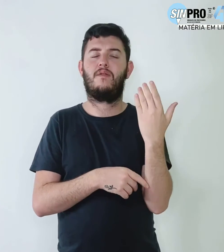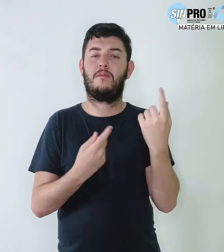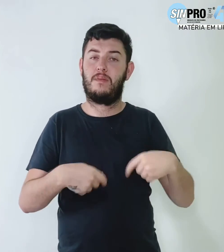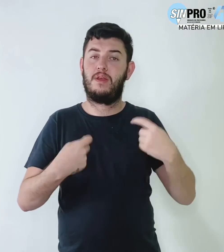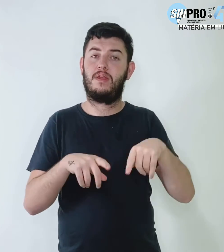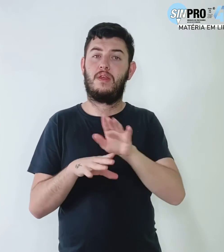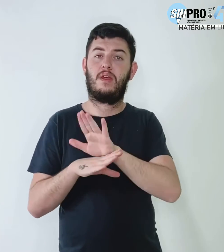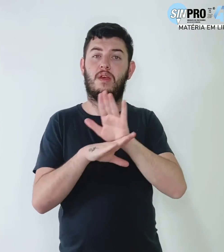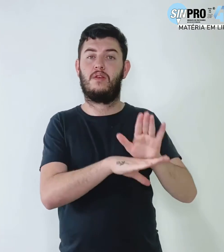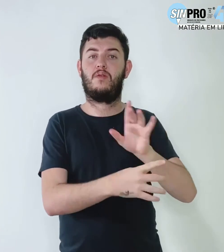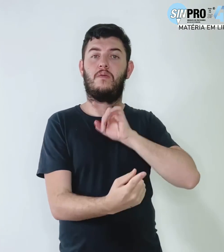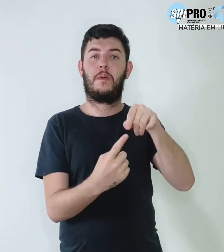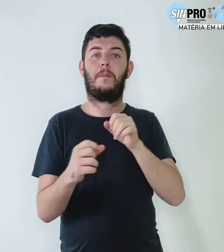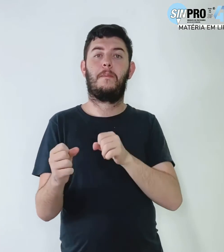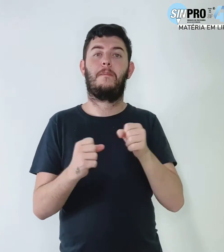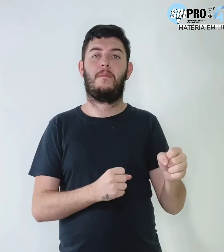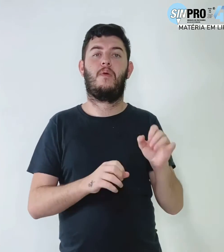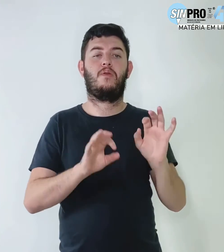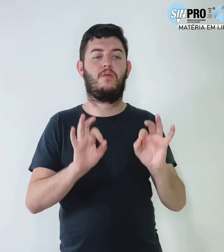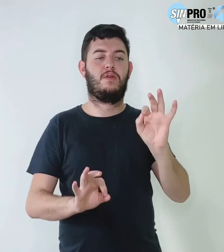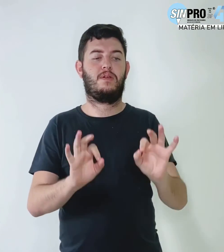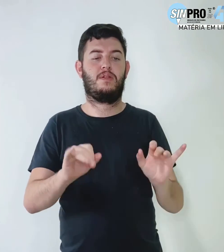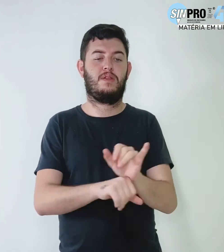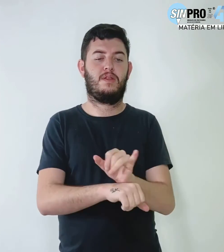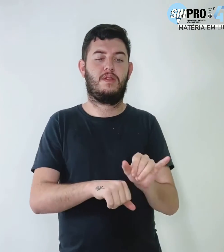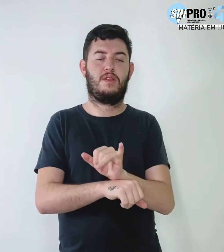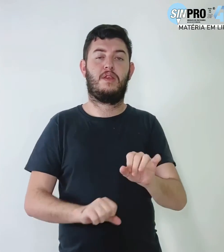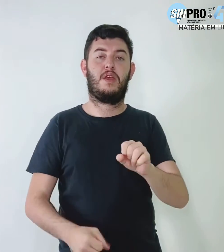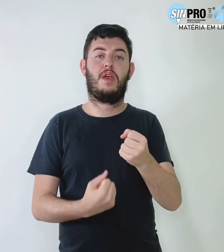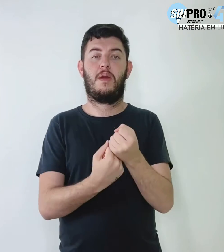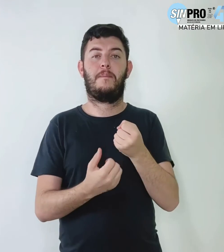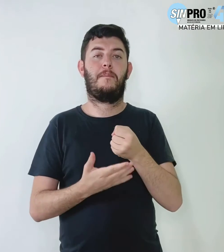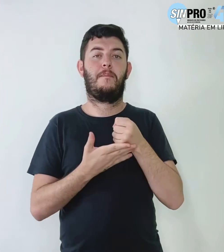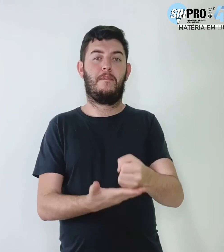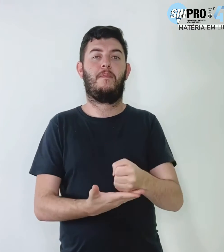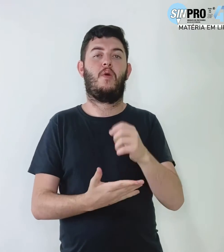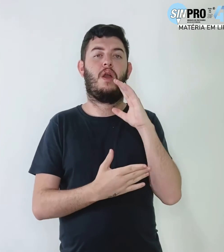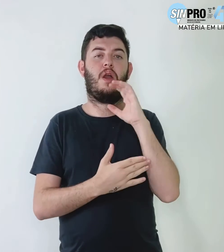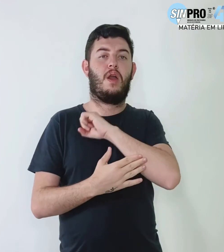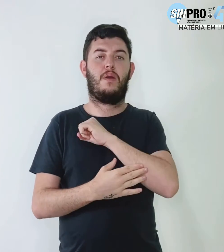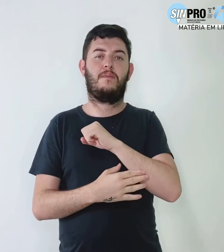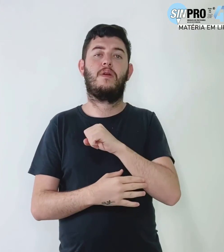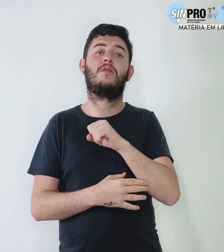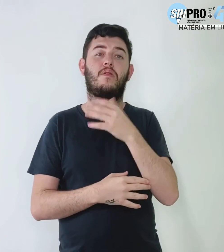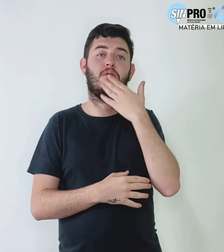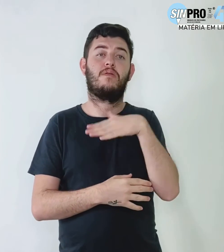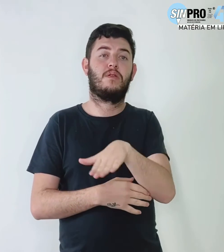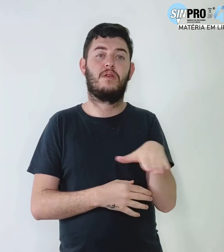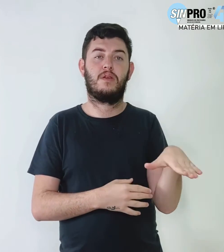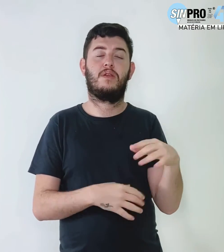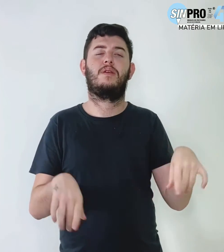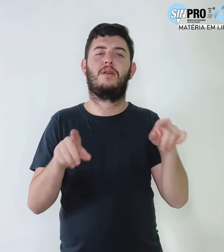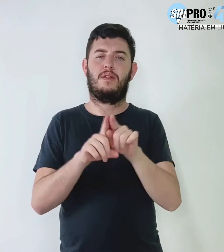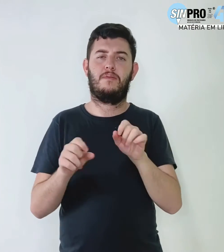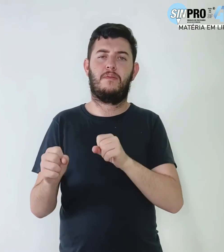vulnerável, quem mais precisa, para que possa elencar estratégias de apoio imediato para